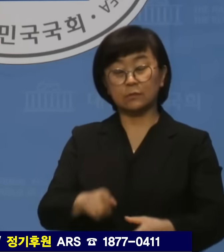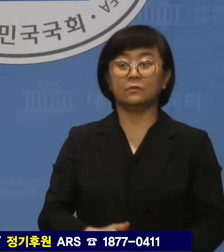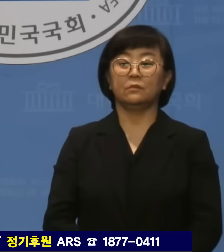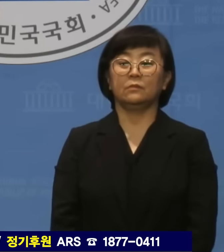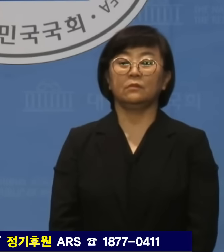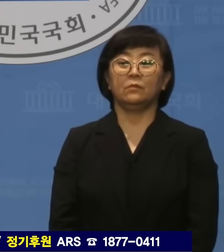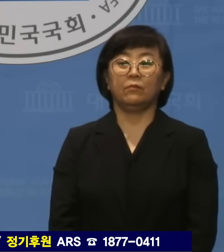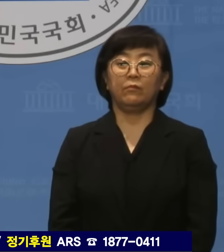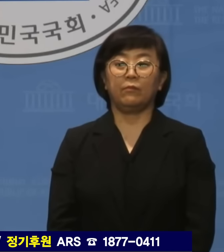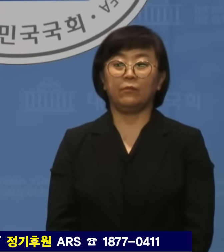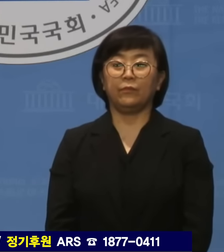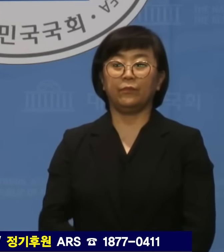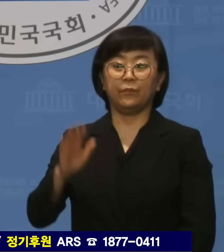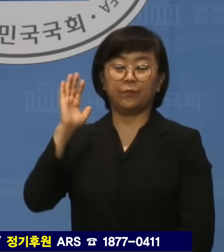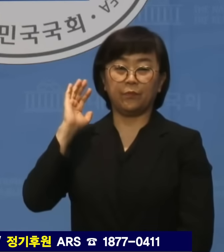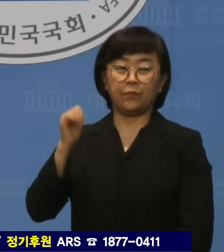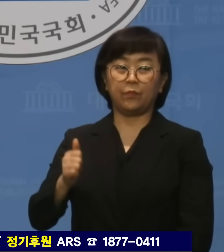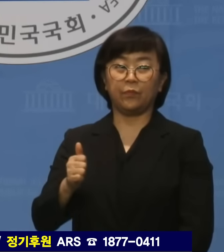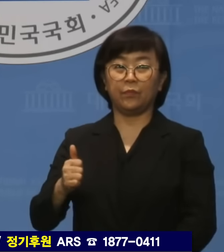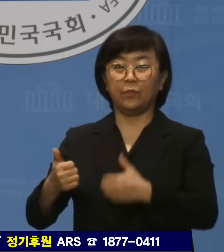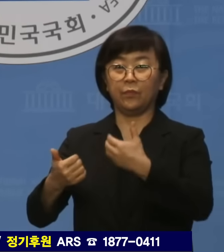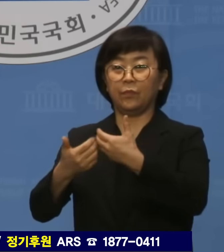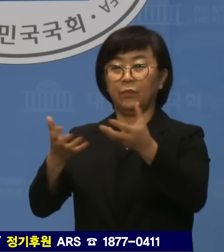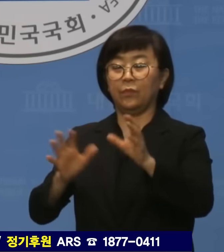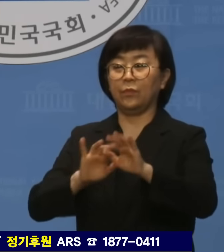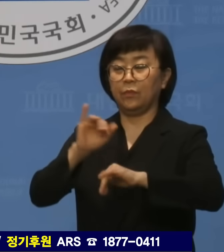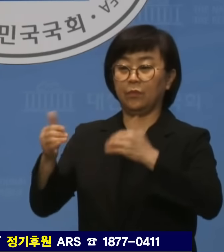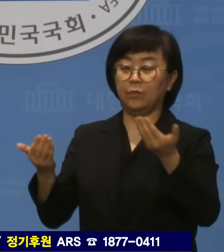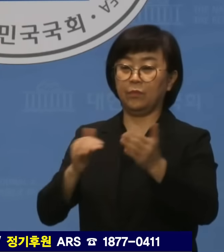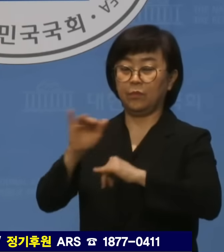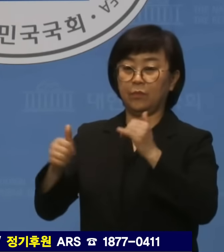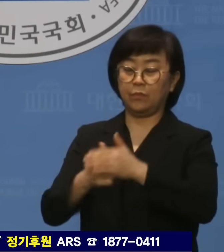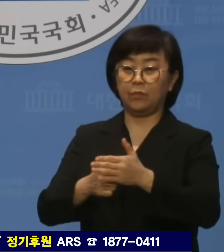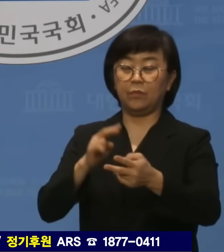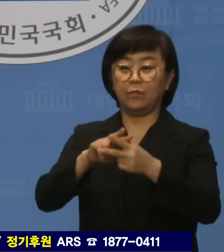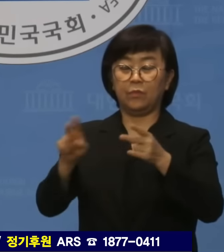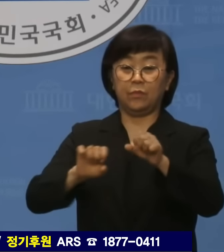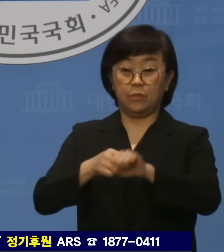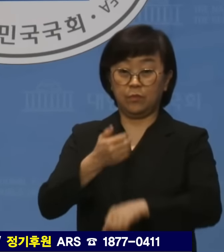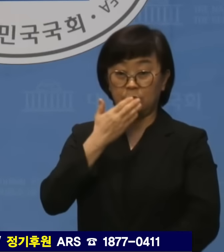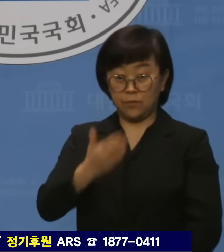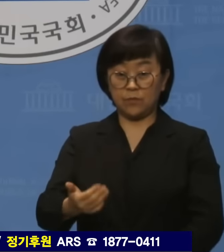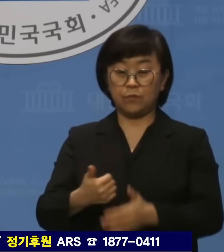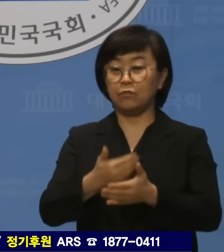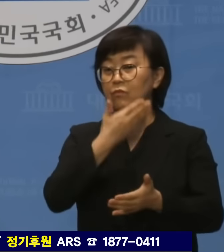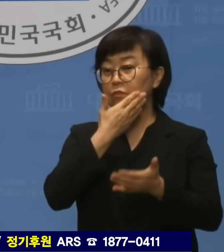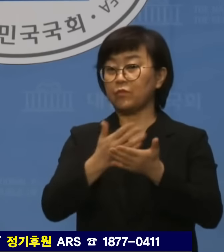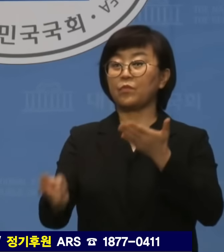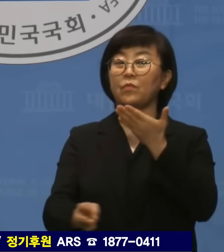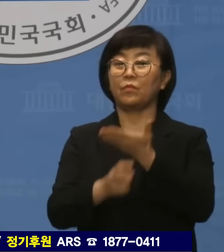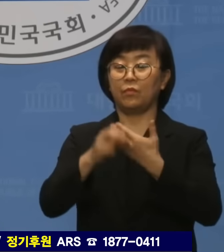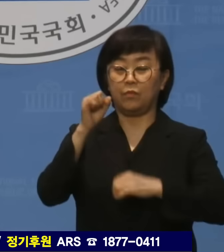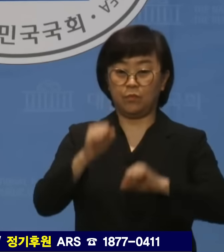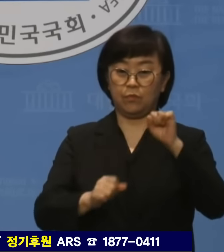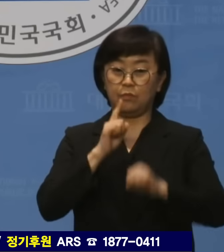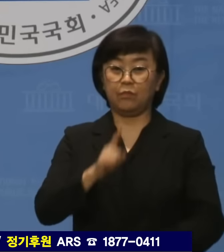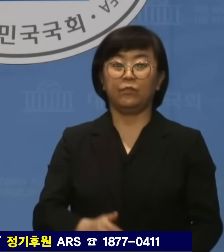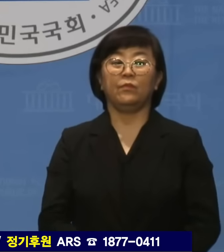합니까 대통령의 당무 개입은 정치중립 위반은 물론 형사처벌도 될 수 있는 중대한 불법